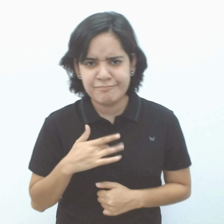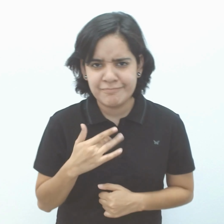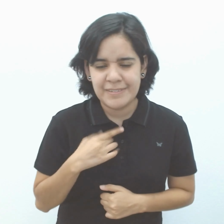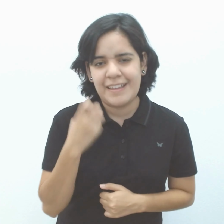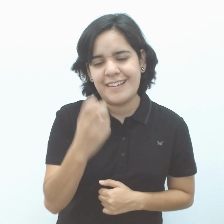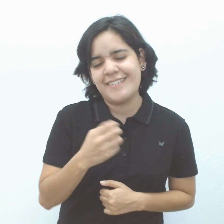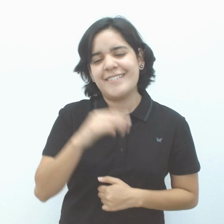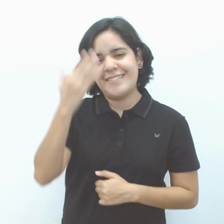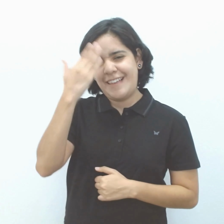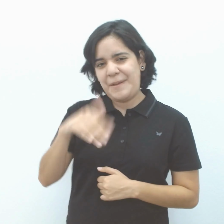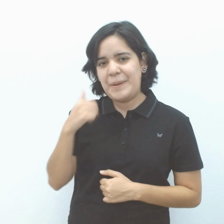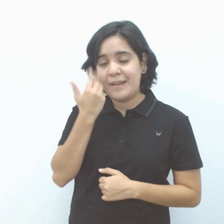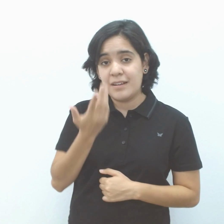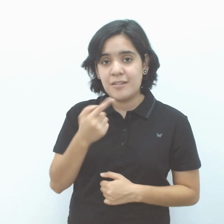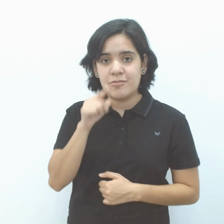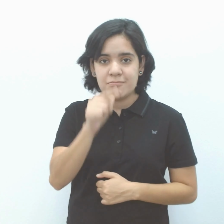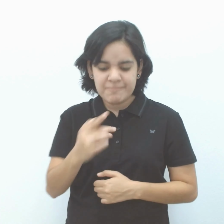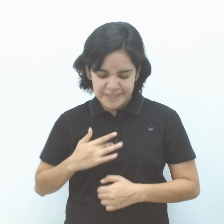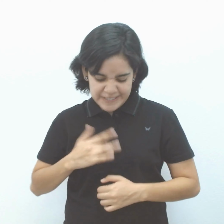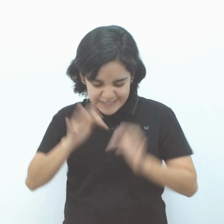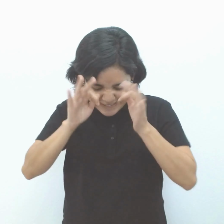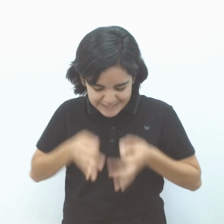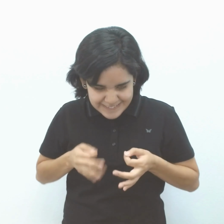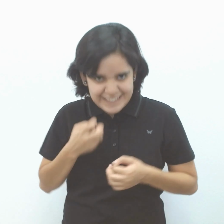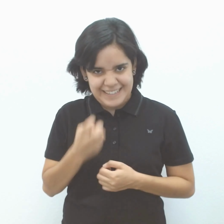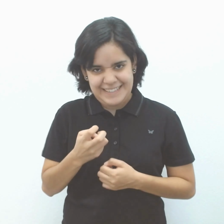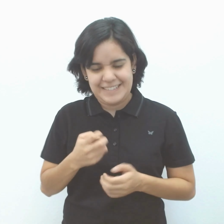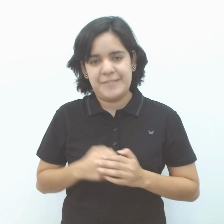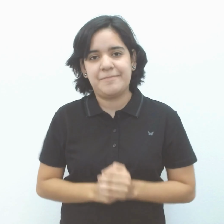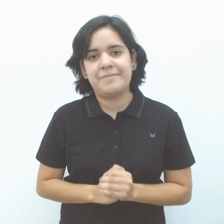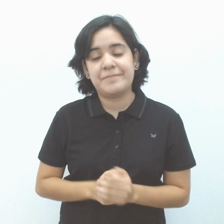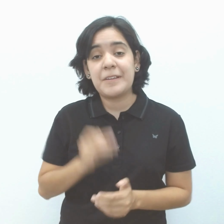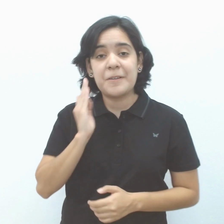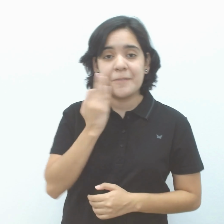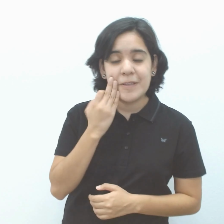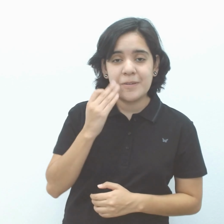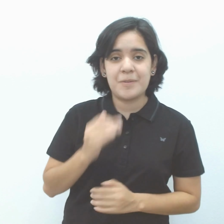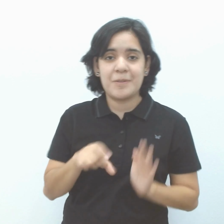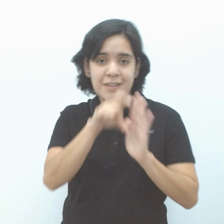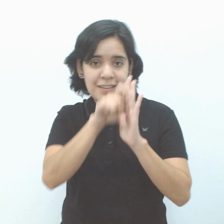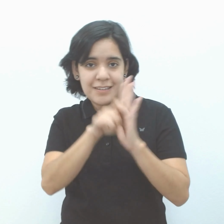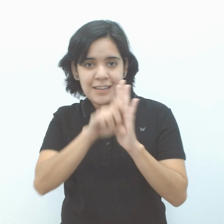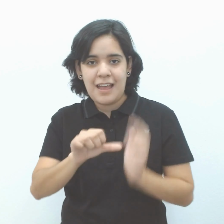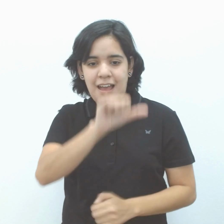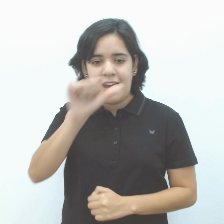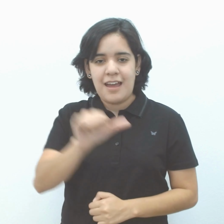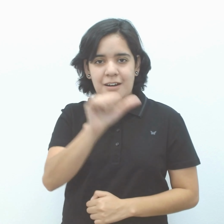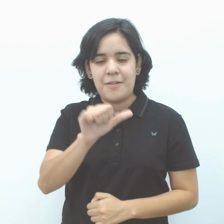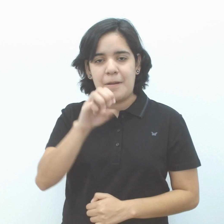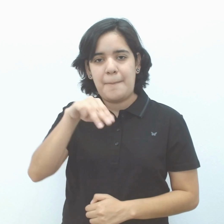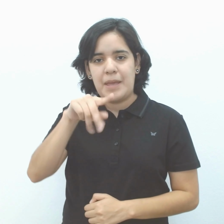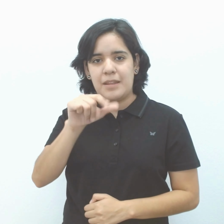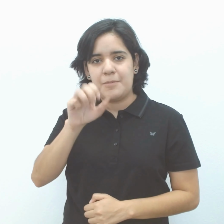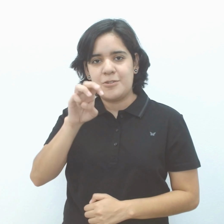que estás viviendo y acompañarte en el proceso de reconocer tus emociones. Nos encuentras en Facebook e Instagram como @metemoción